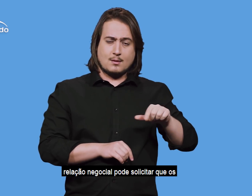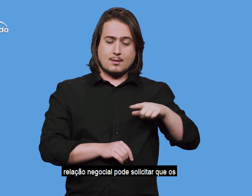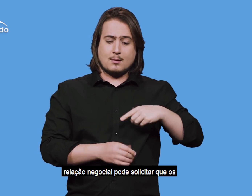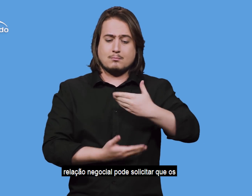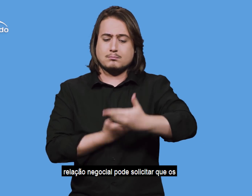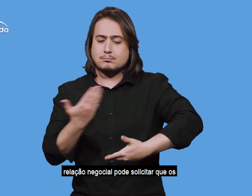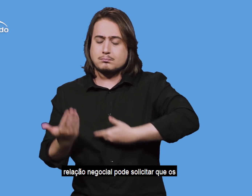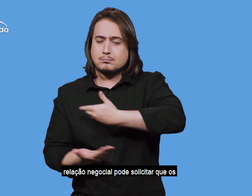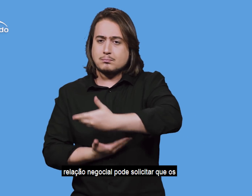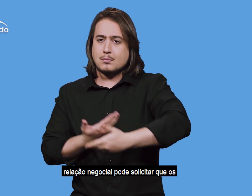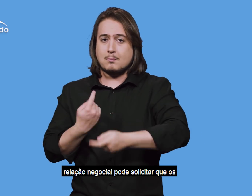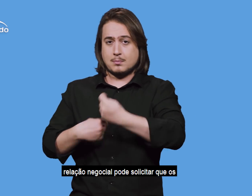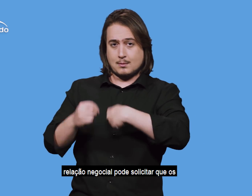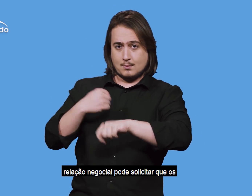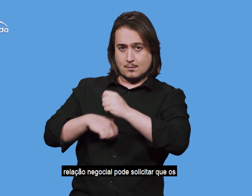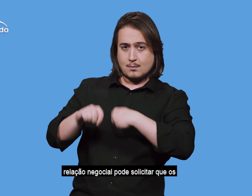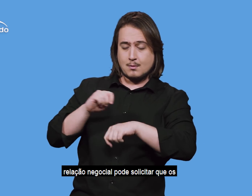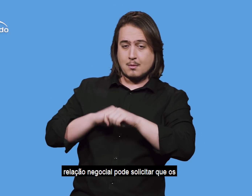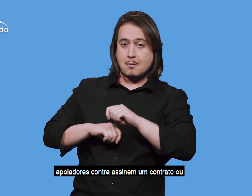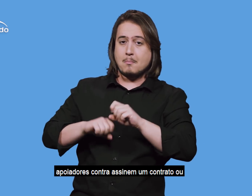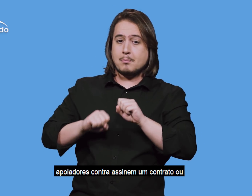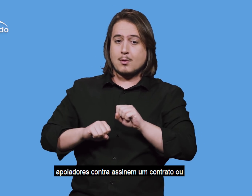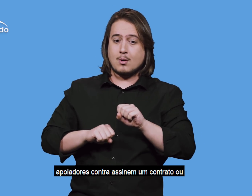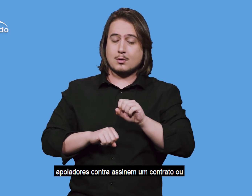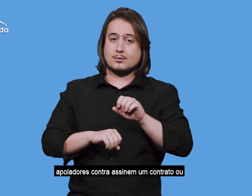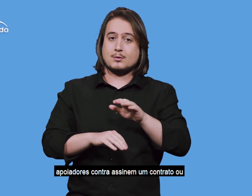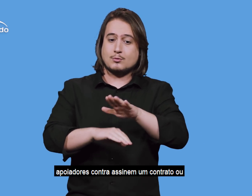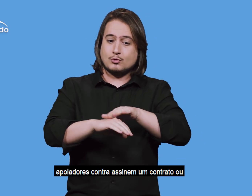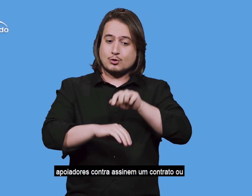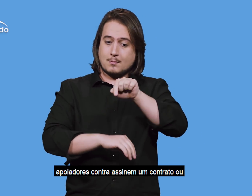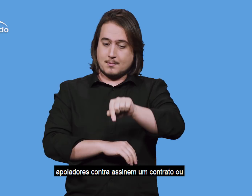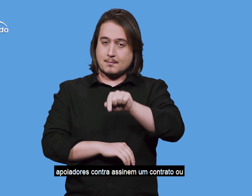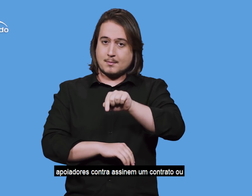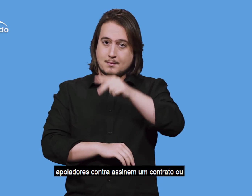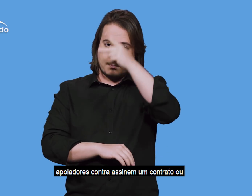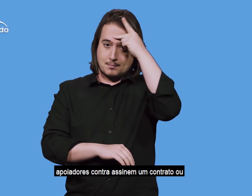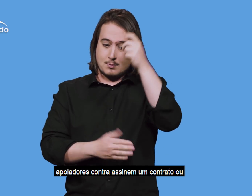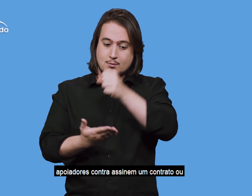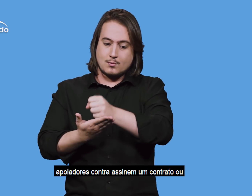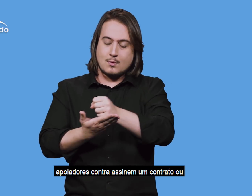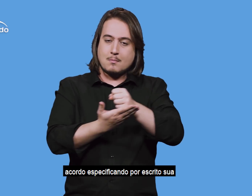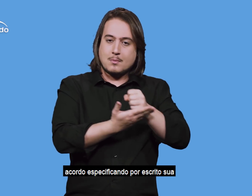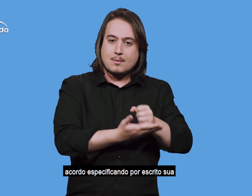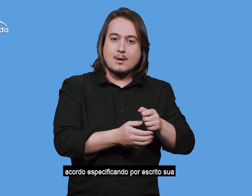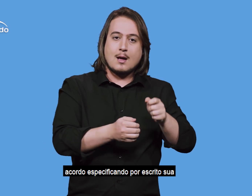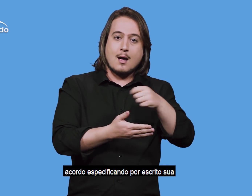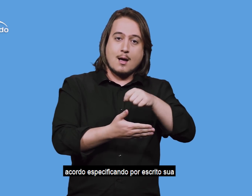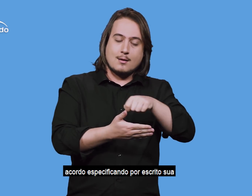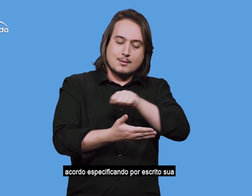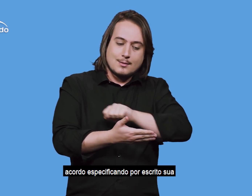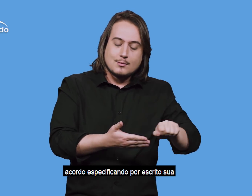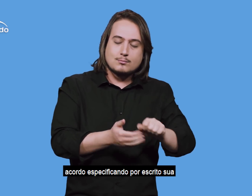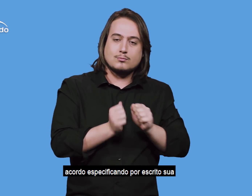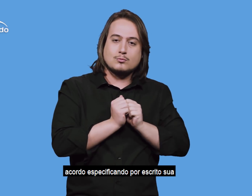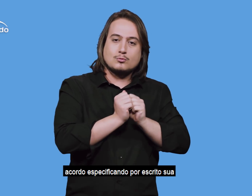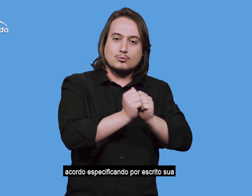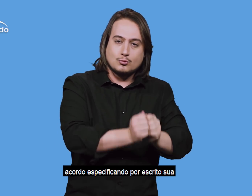pode solicitar que os apoiadores contra assinem um contrato ou acordo especificando por